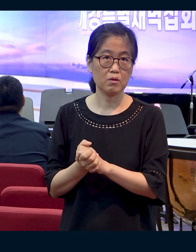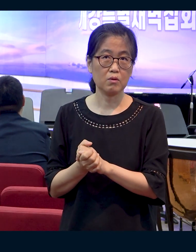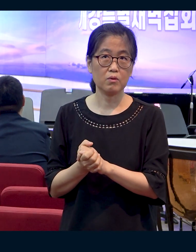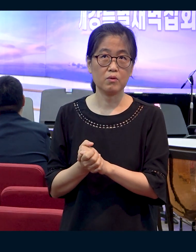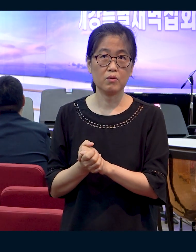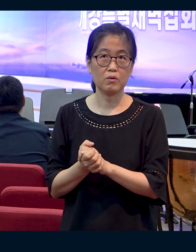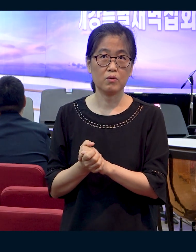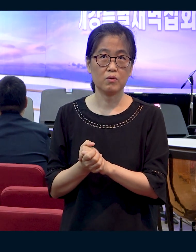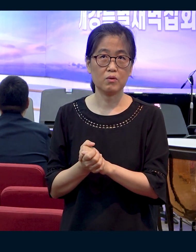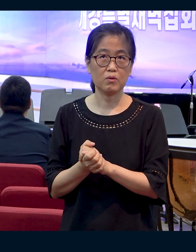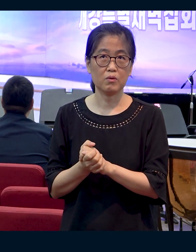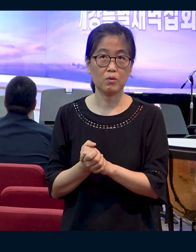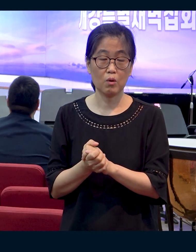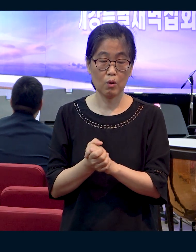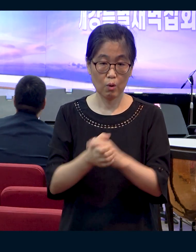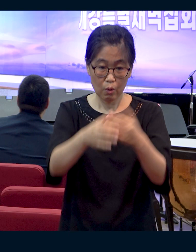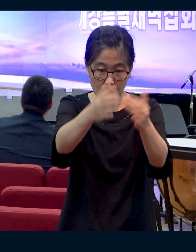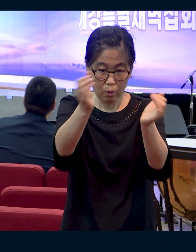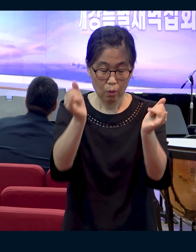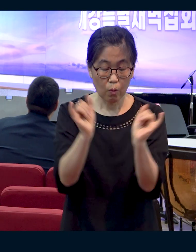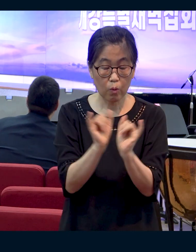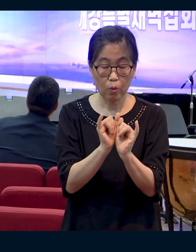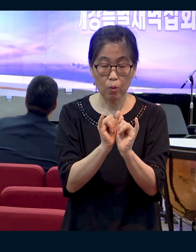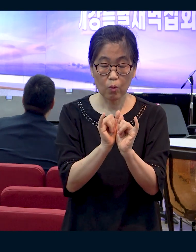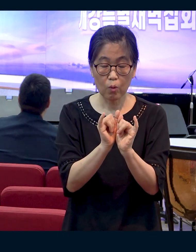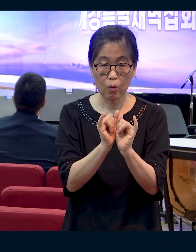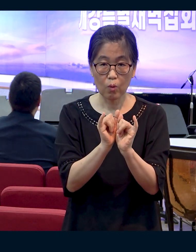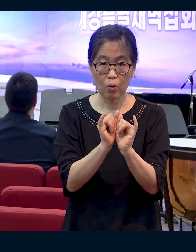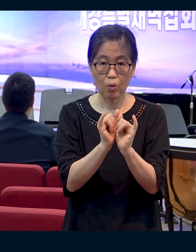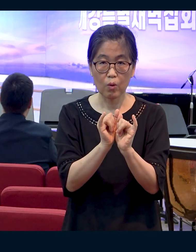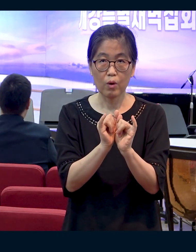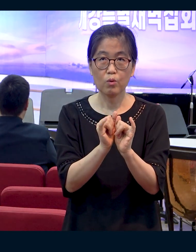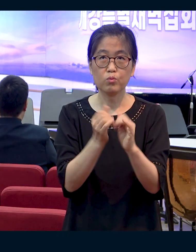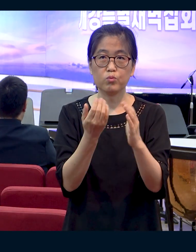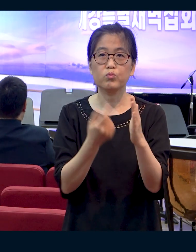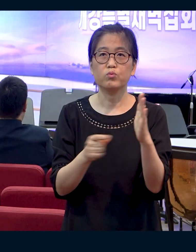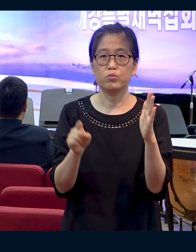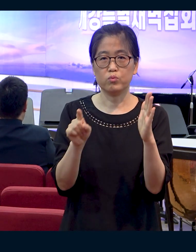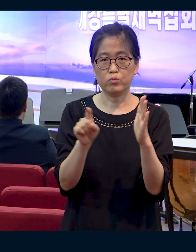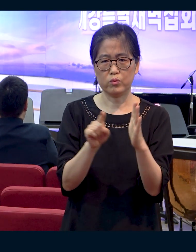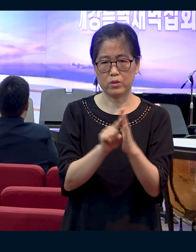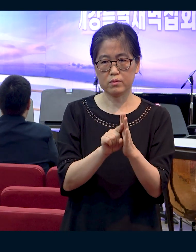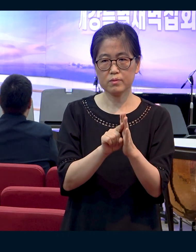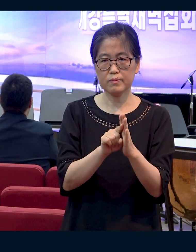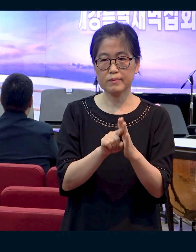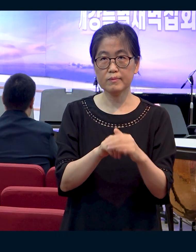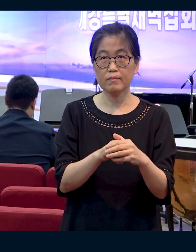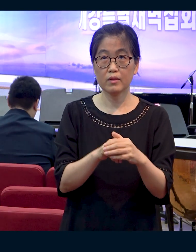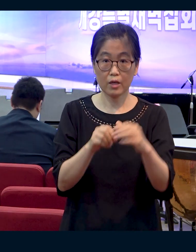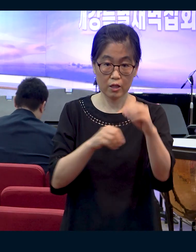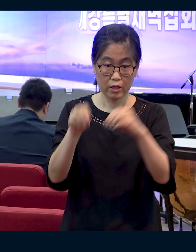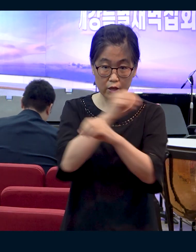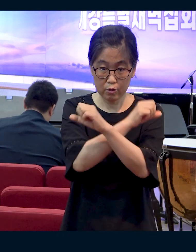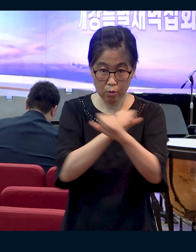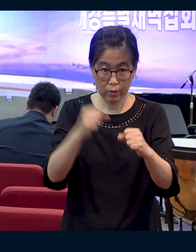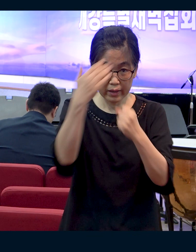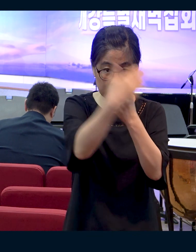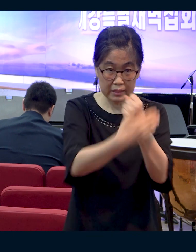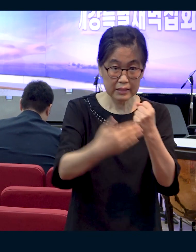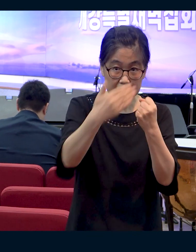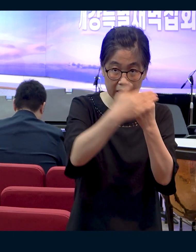바로 이것이 공동체를 이루기 위한 또 중요한 세 번째 요소예요. 대속의